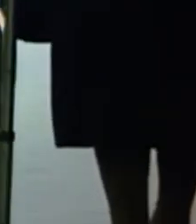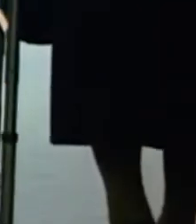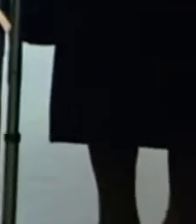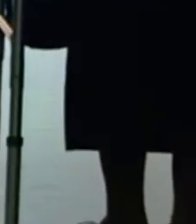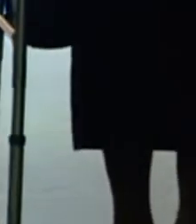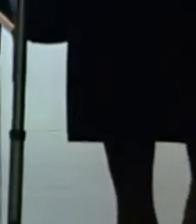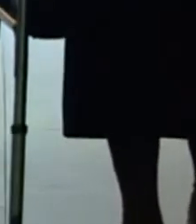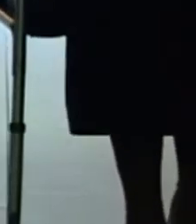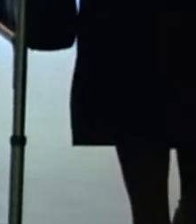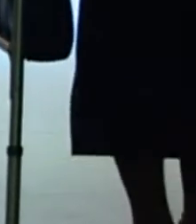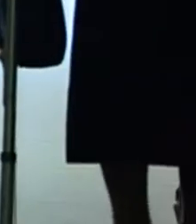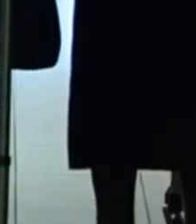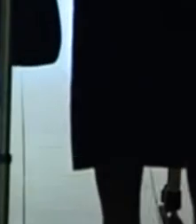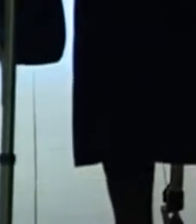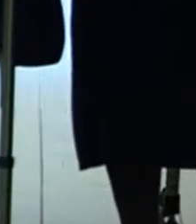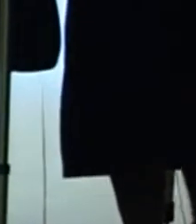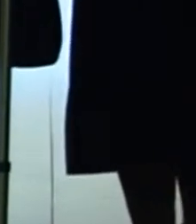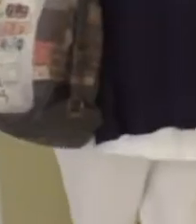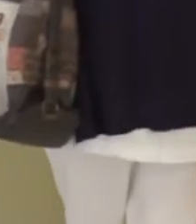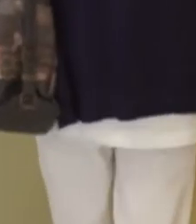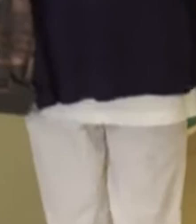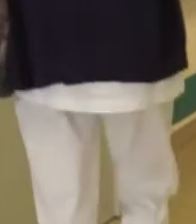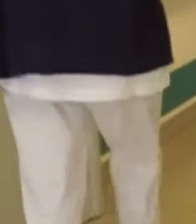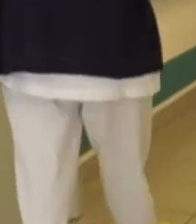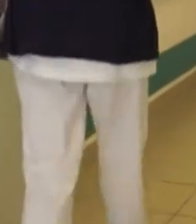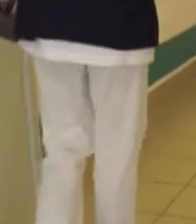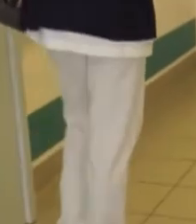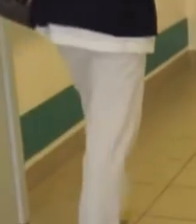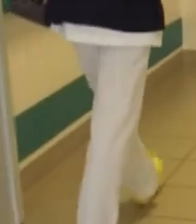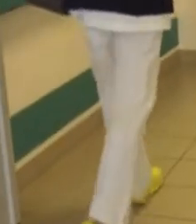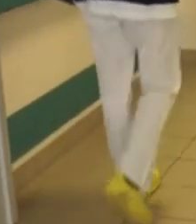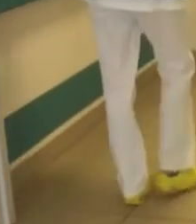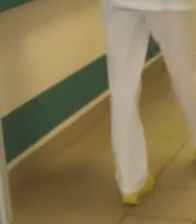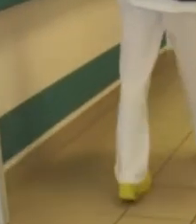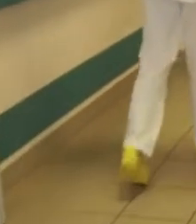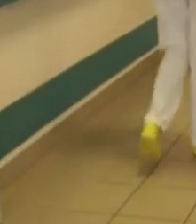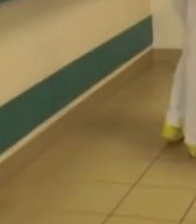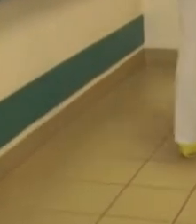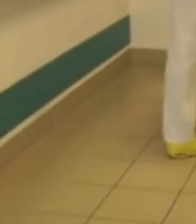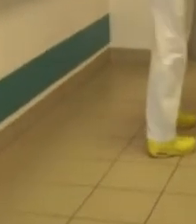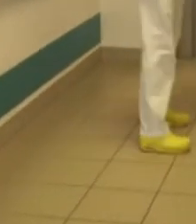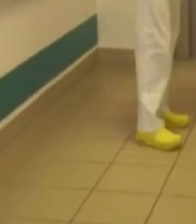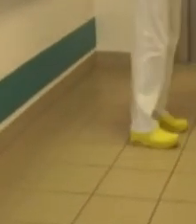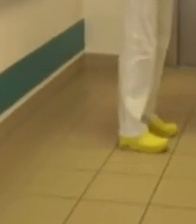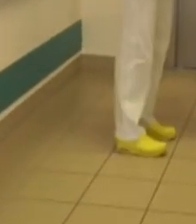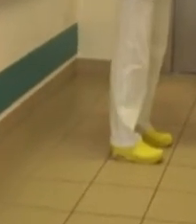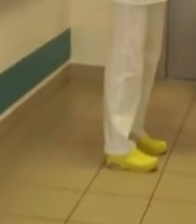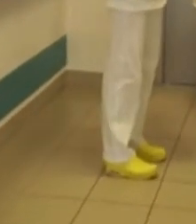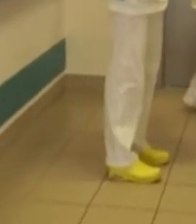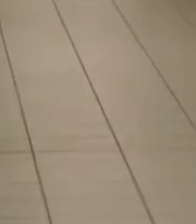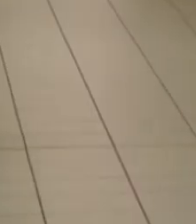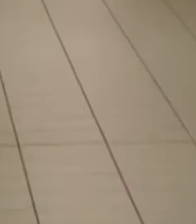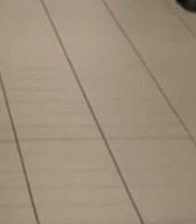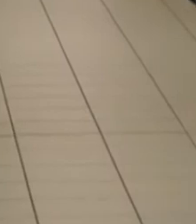I controlli sulla presenza di contagiati tra gli ospiti e il personale delle case di riposo del Veneto sono quasi terminati, ma sono già disponibili